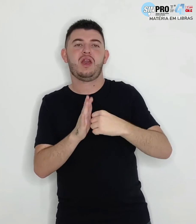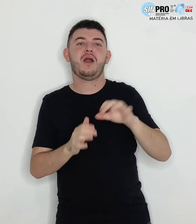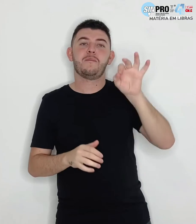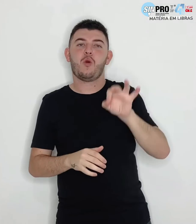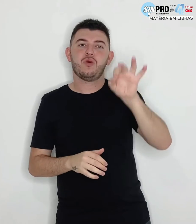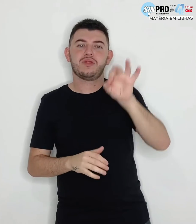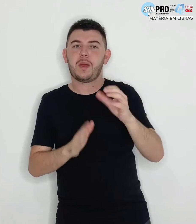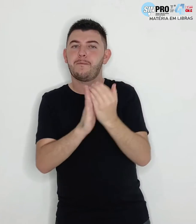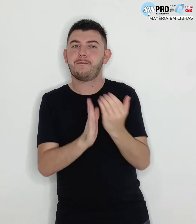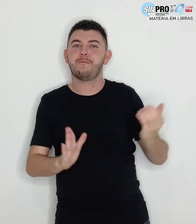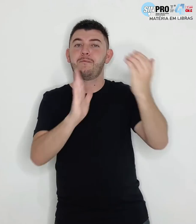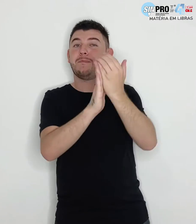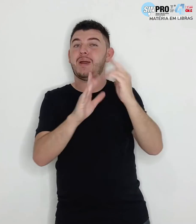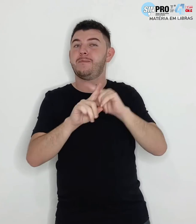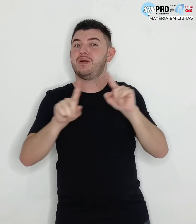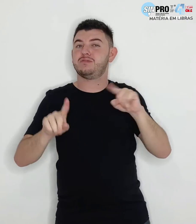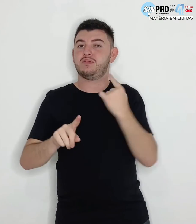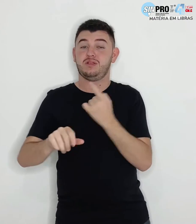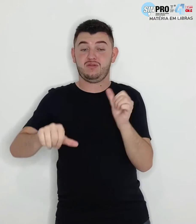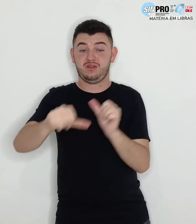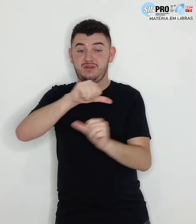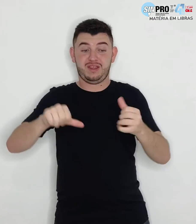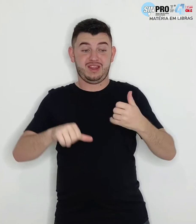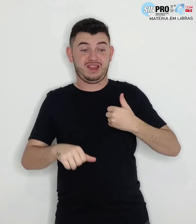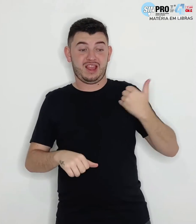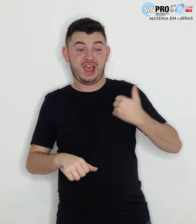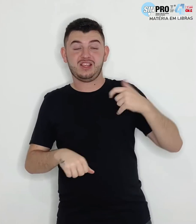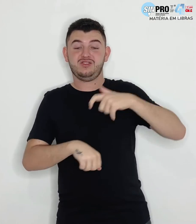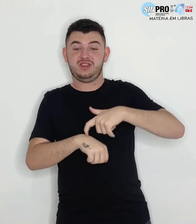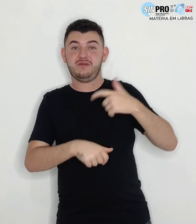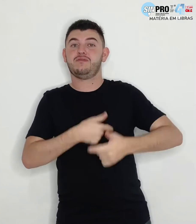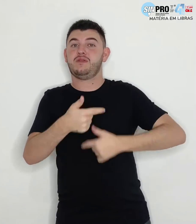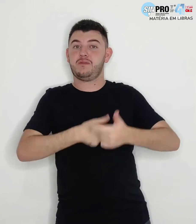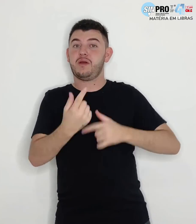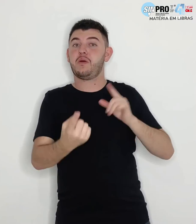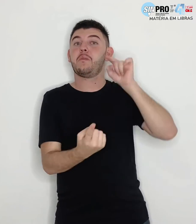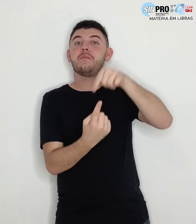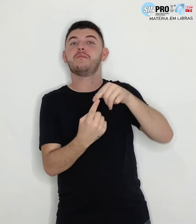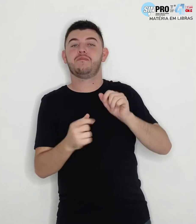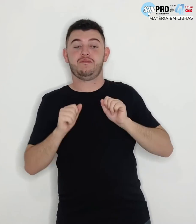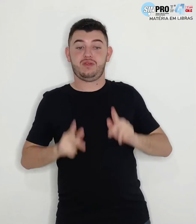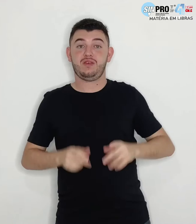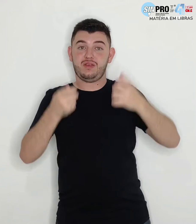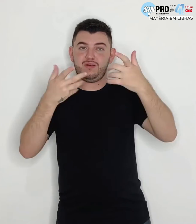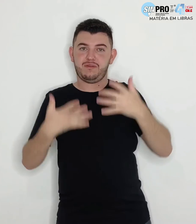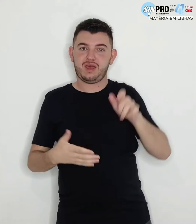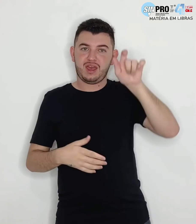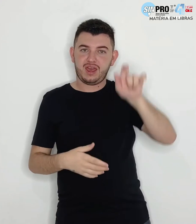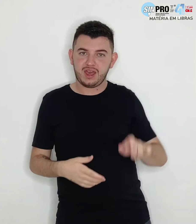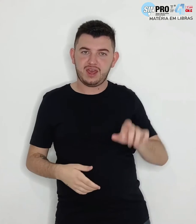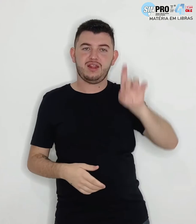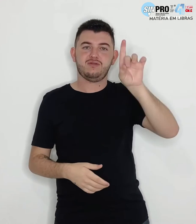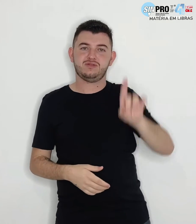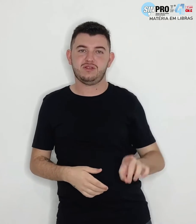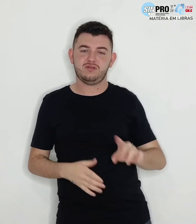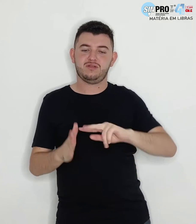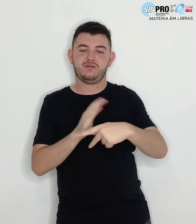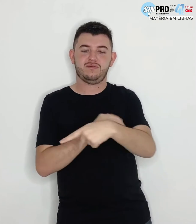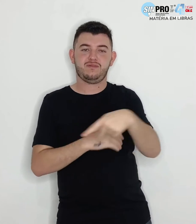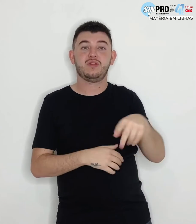mas evitamos a alteração do tempo e da idade para aposentar, afirma o diretor do Simpro, Kleber Soares, que